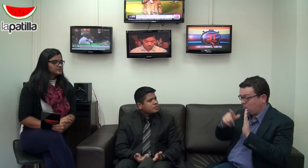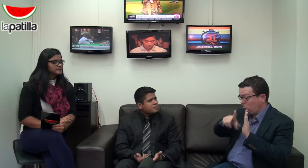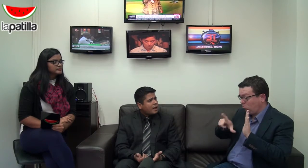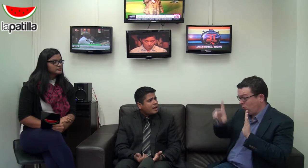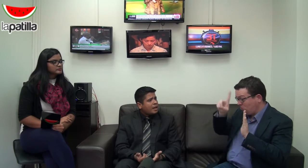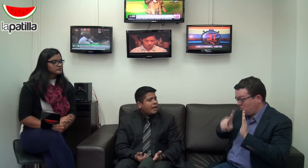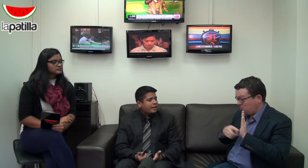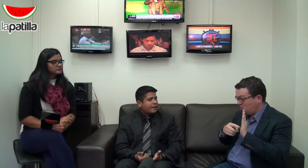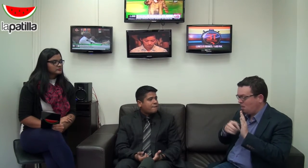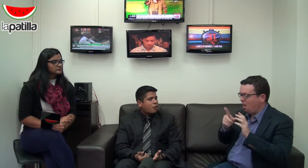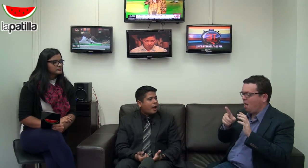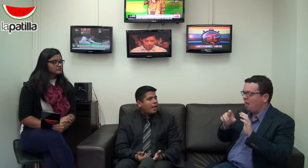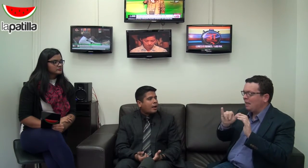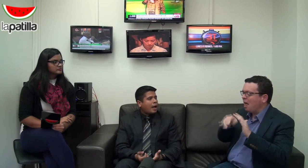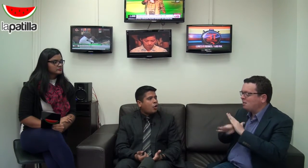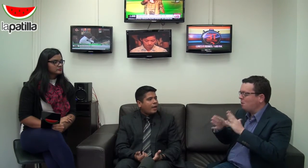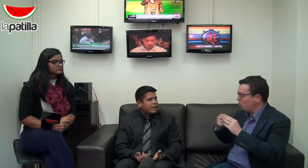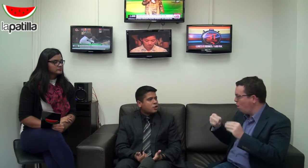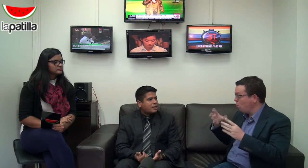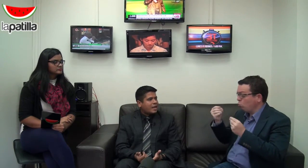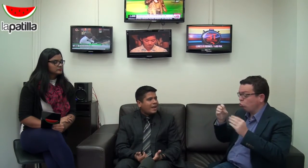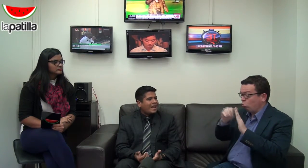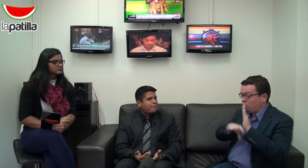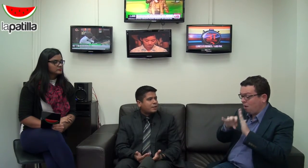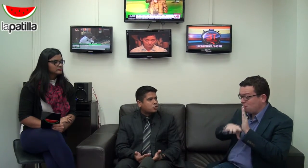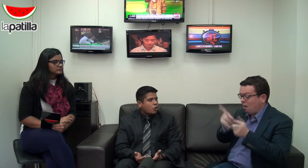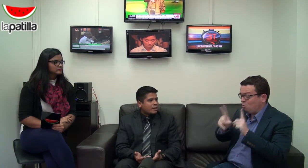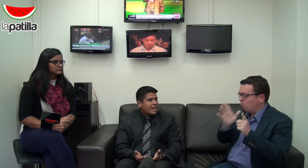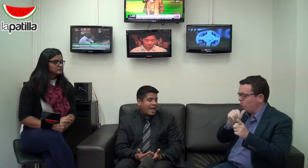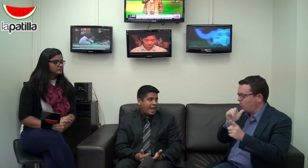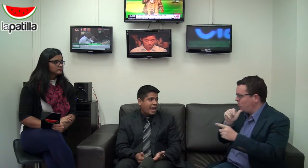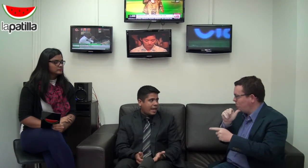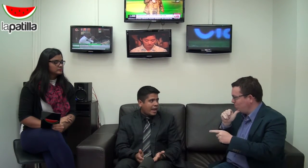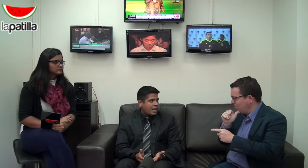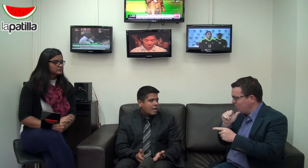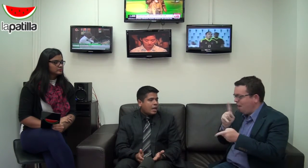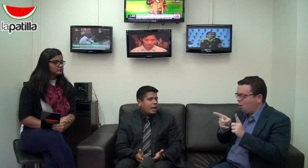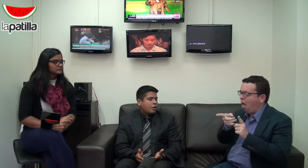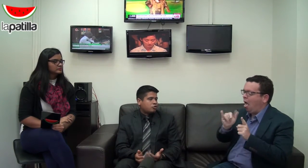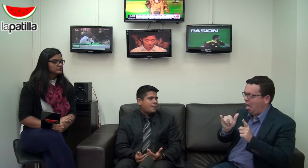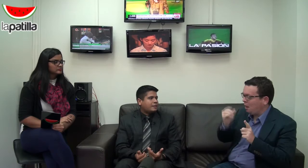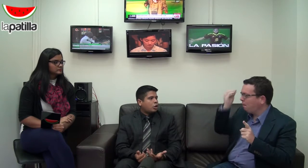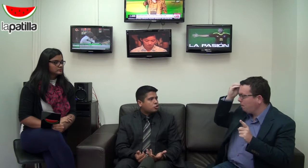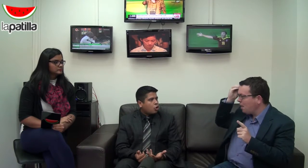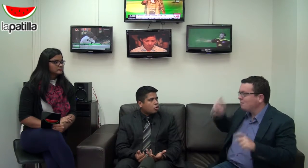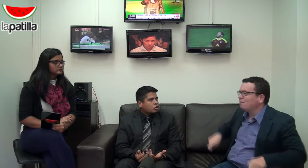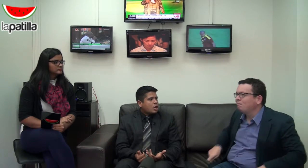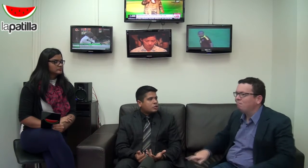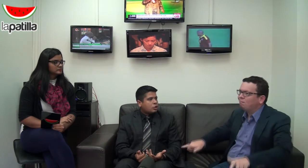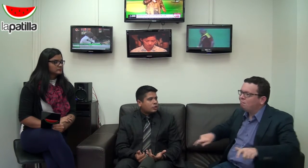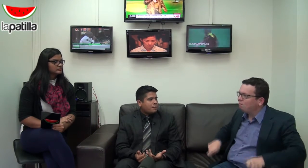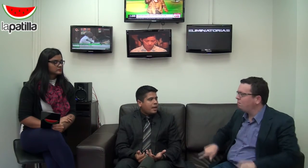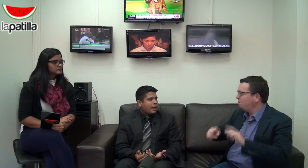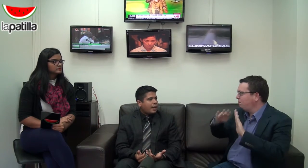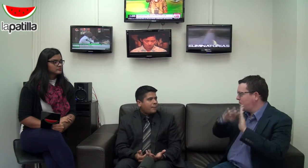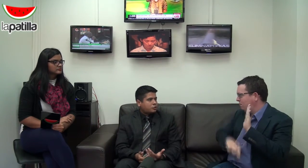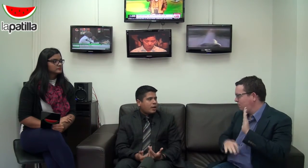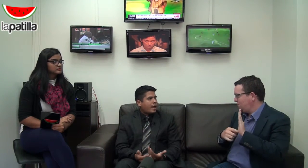municipal está enfocada a los derechos que tienen las personas en general, no solamente a los sordos, sino también a las personas en